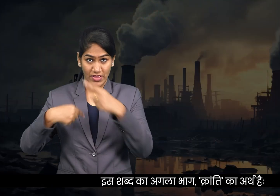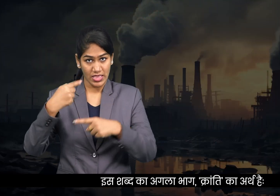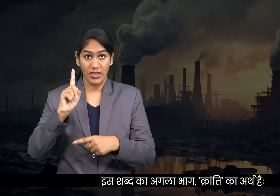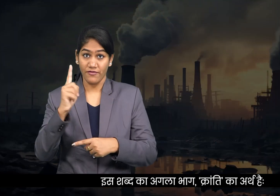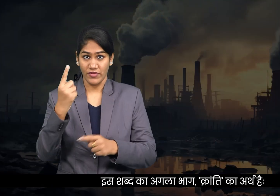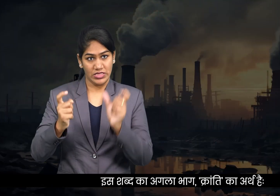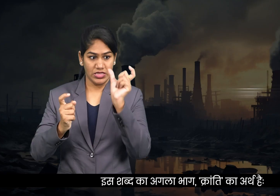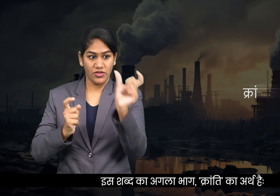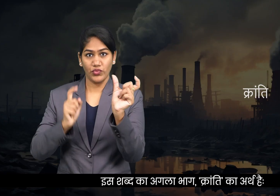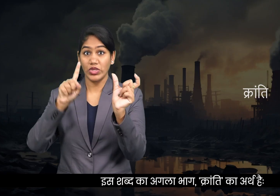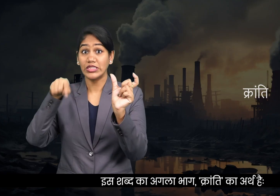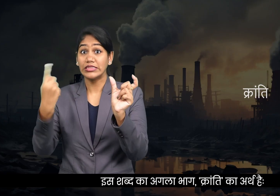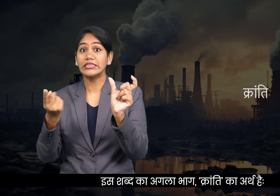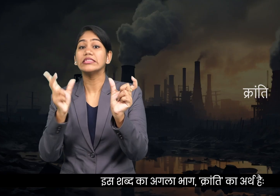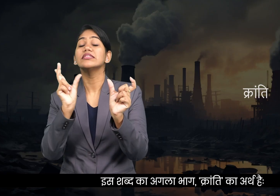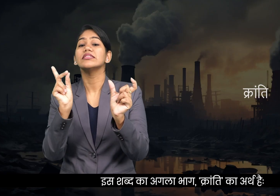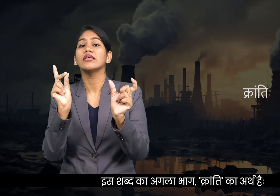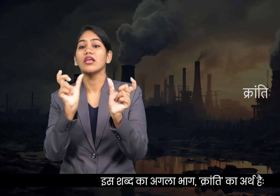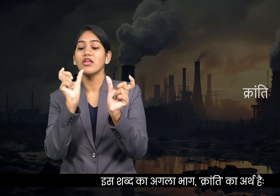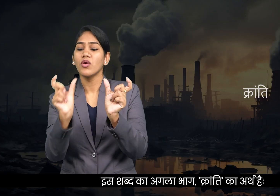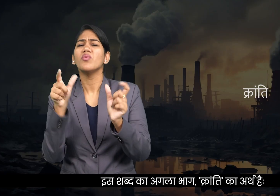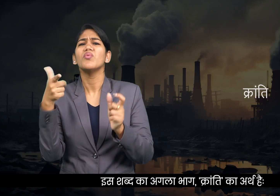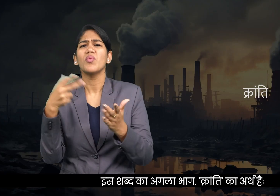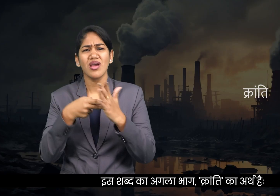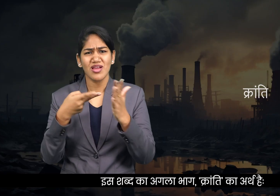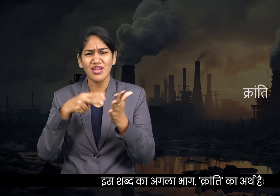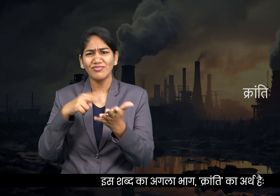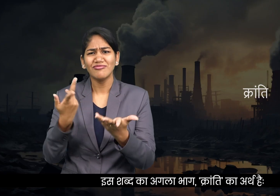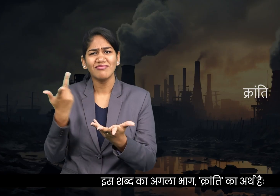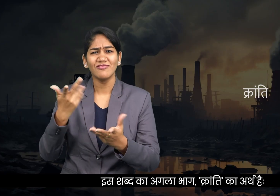इस शब्द का अलग भाग क्रांति का अर्थ है